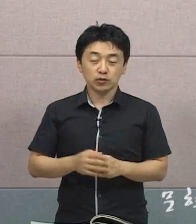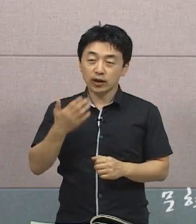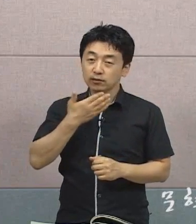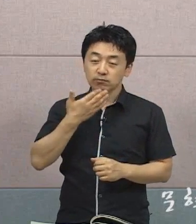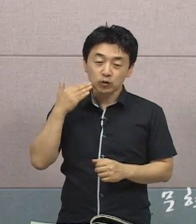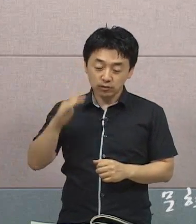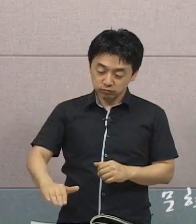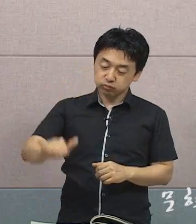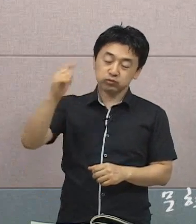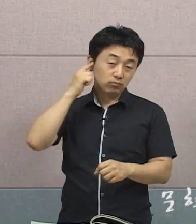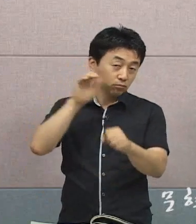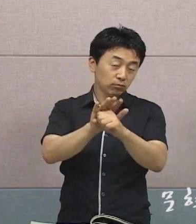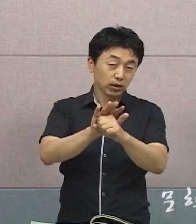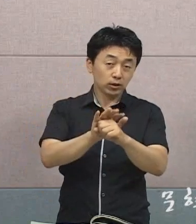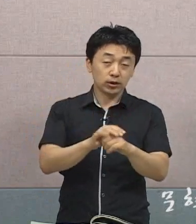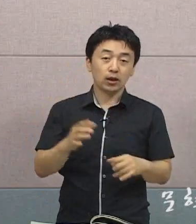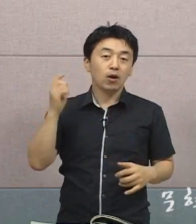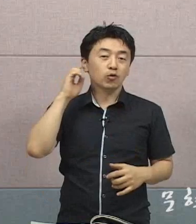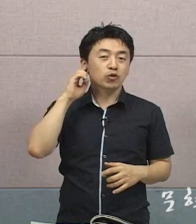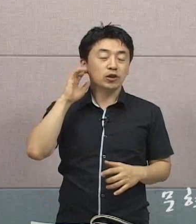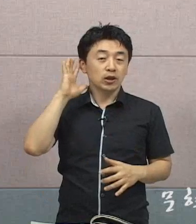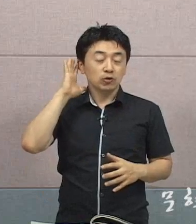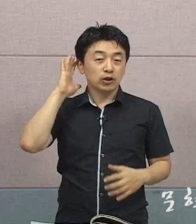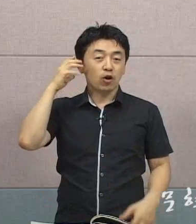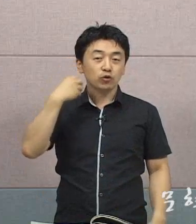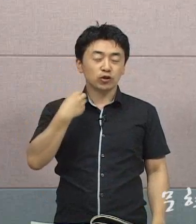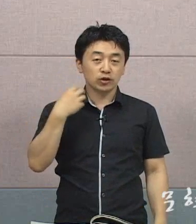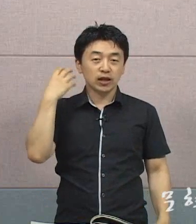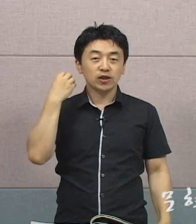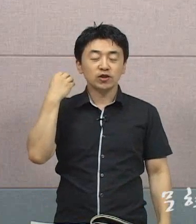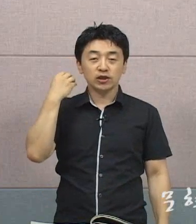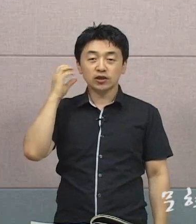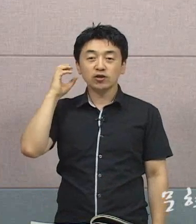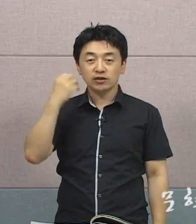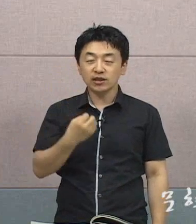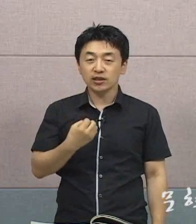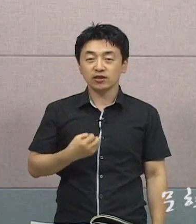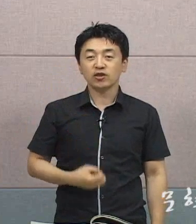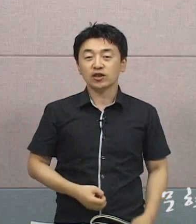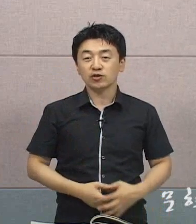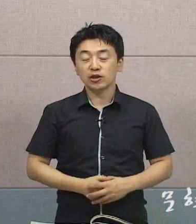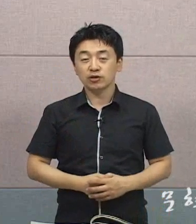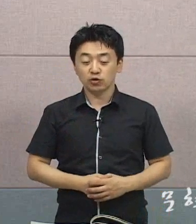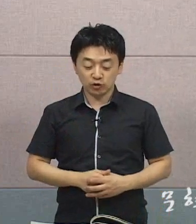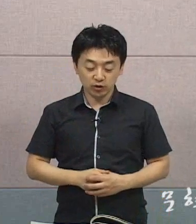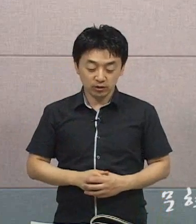내가 했을 때 귀가 어두워져서 잘 청력을 상실했어. 이런 단어로 사용을 해주시고요.